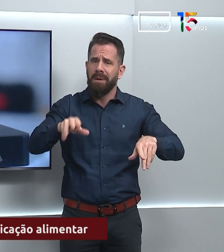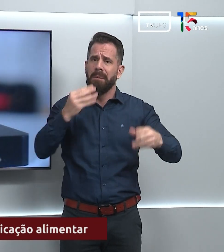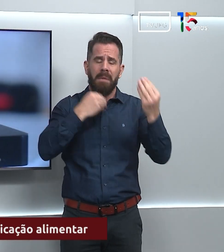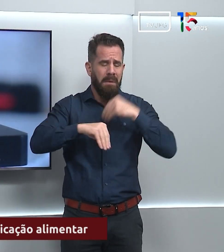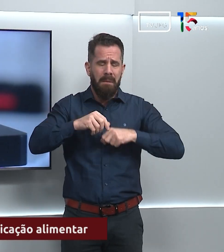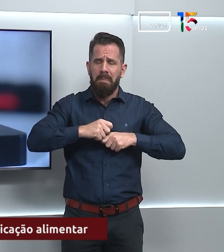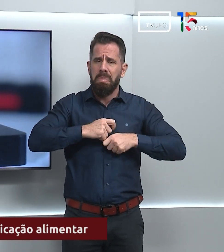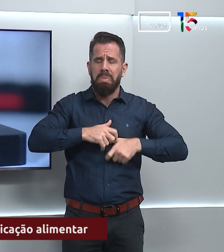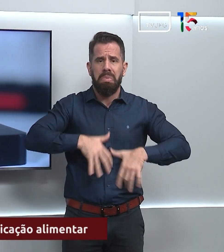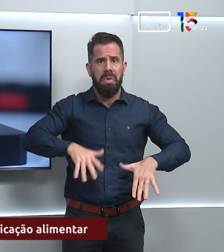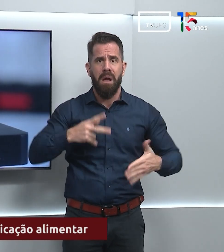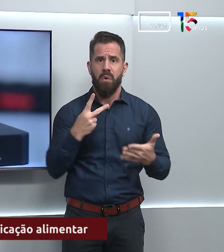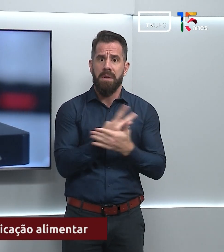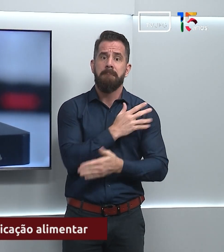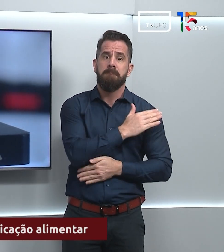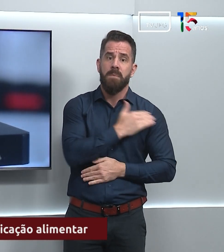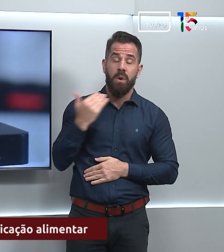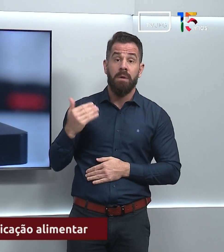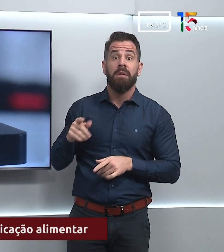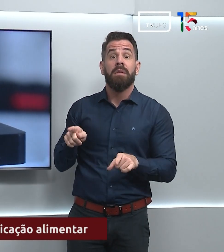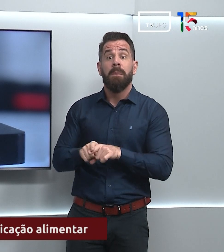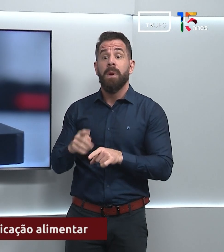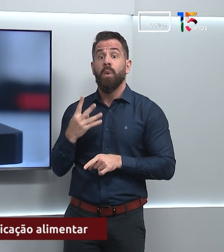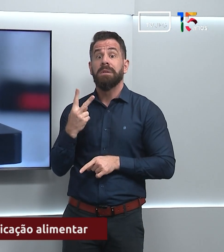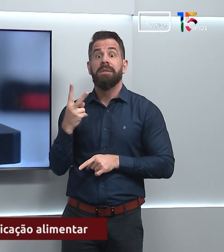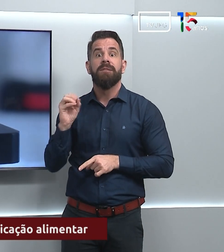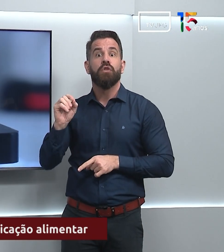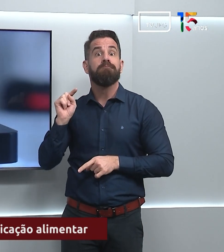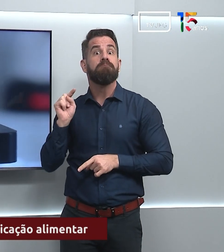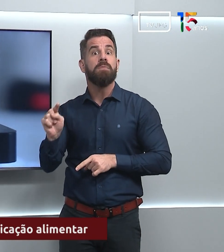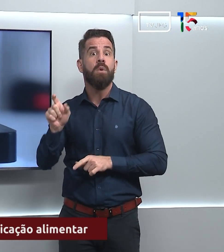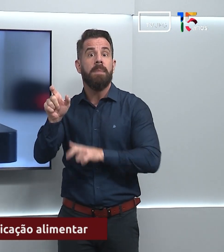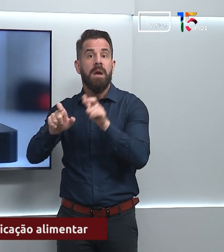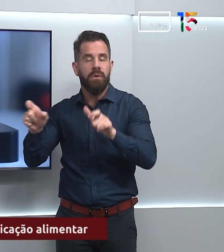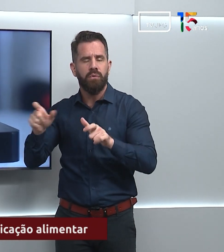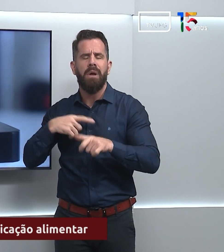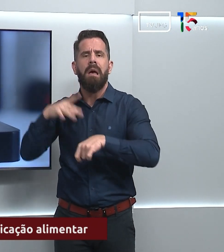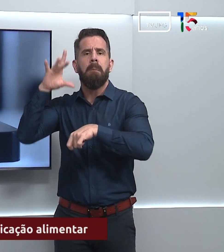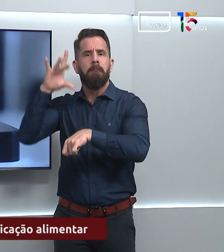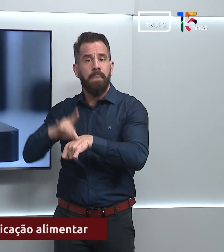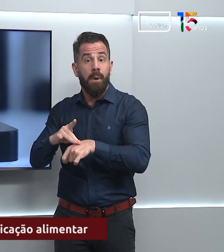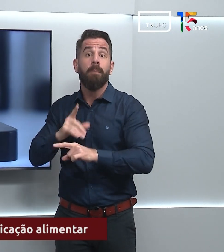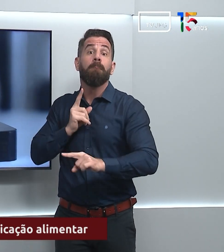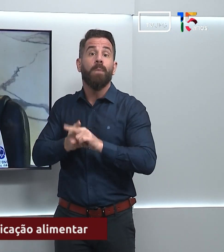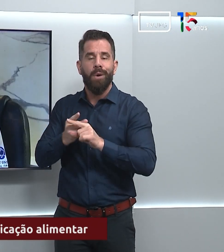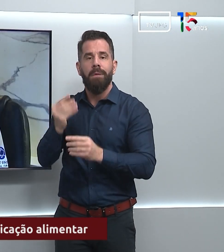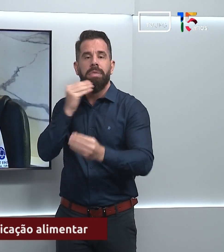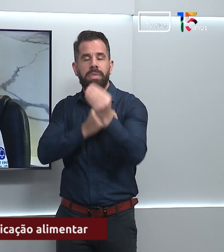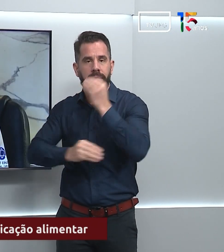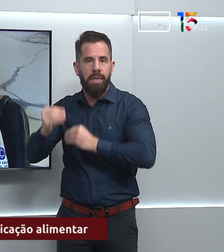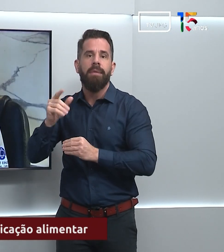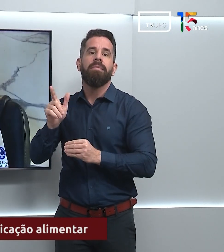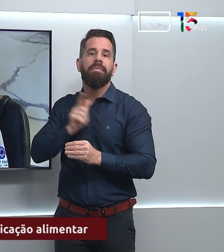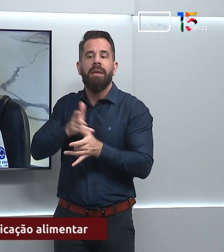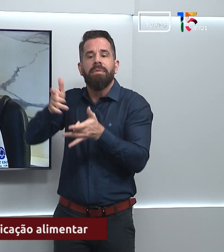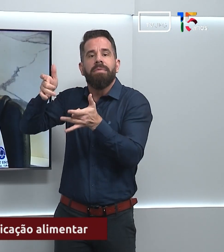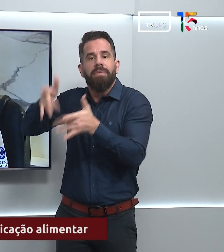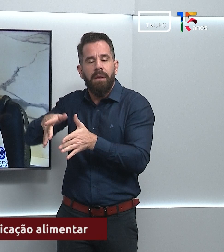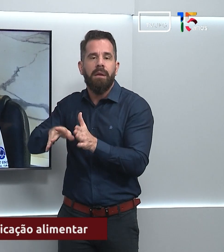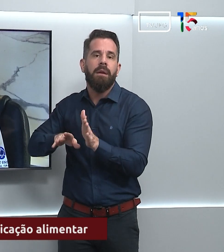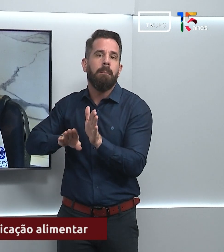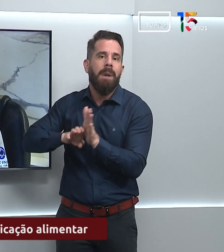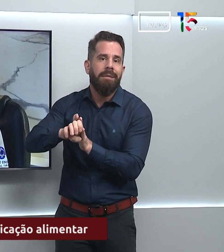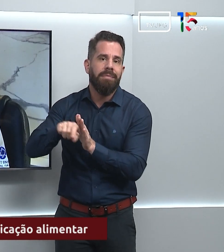outras 420 mil pessoas adoecem por causa de alimentos contaminados. A transmissão se